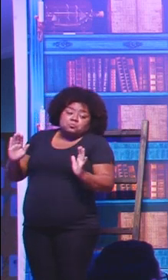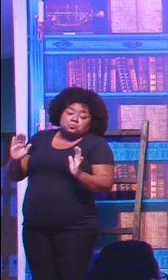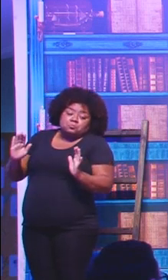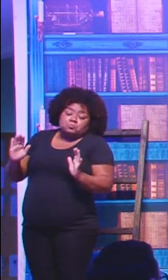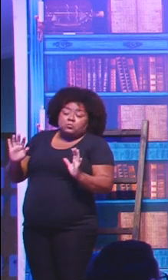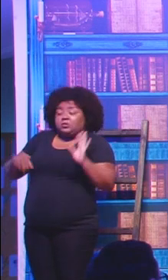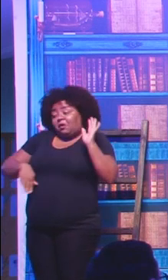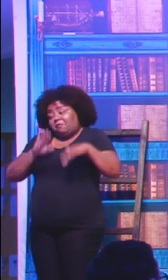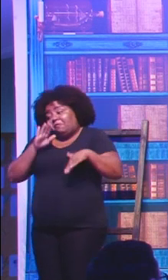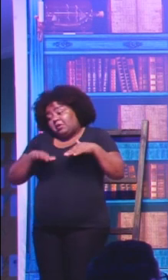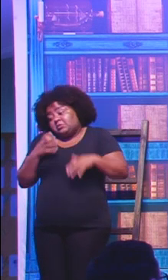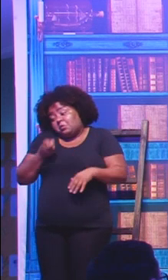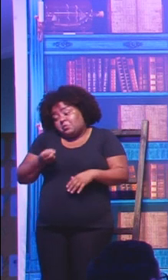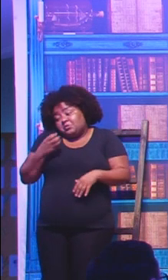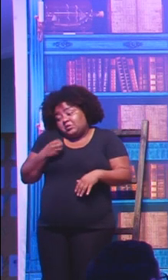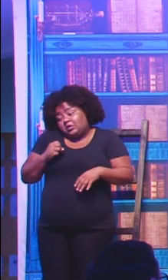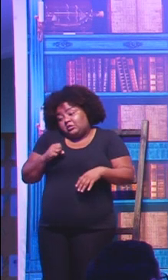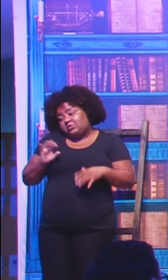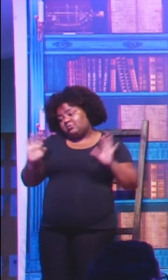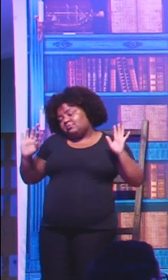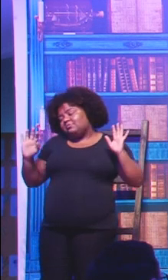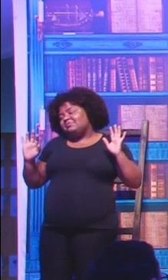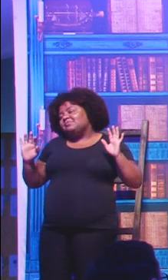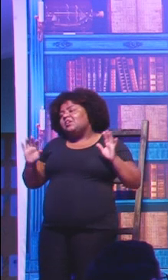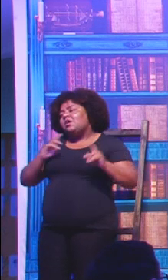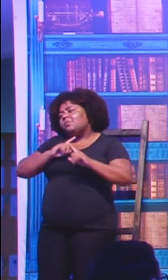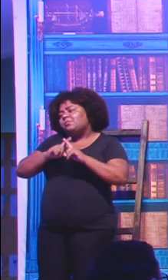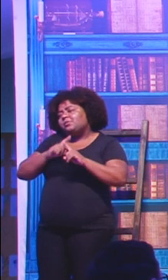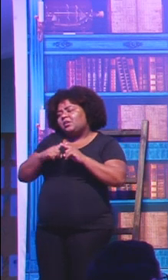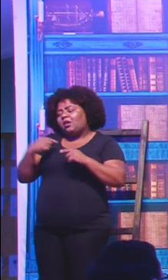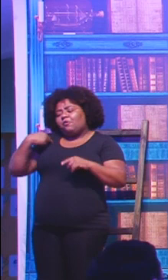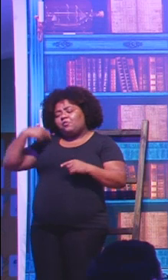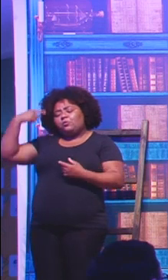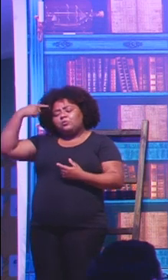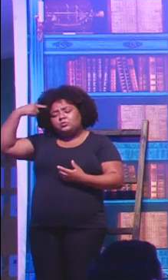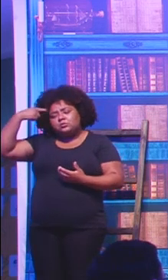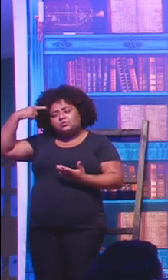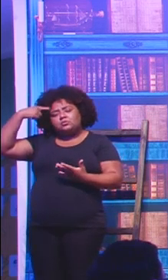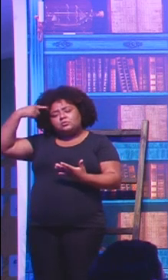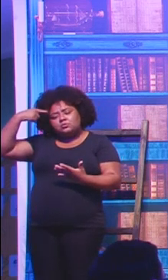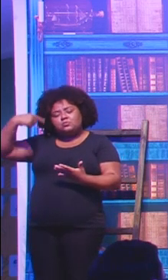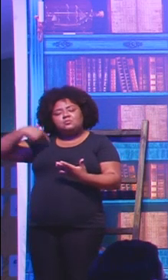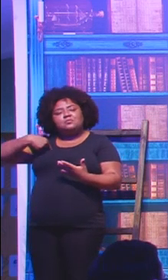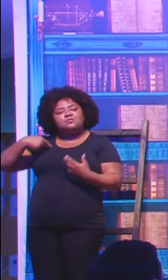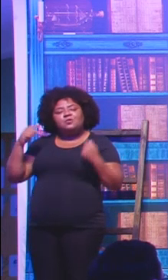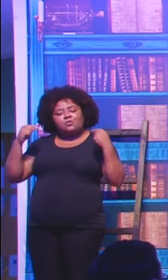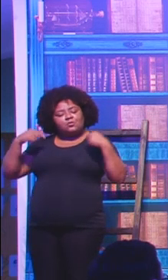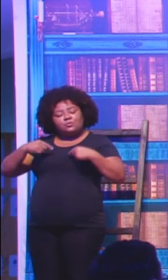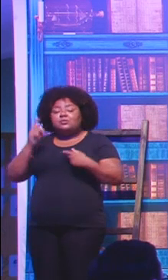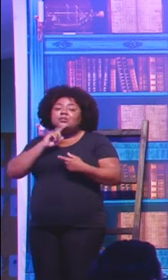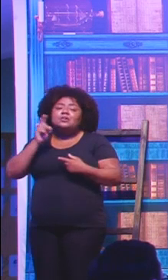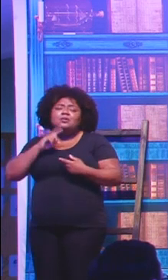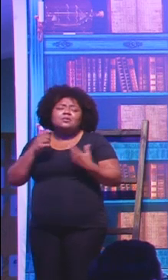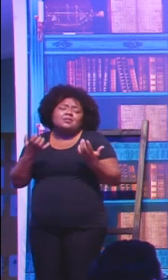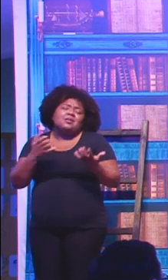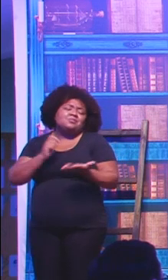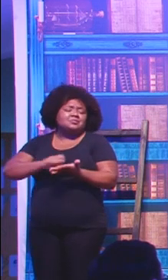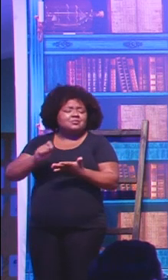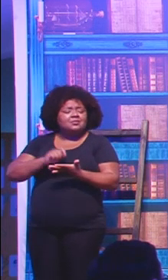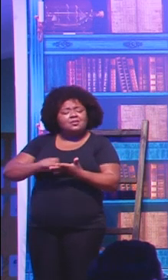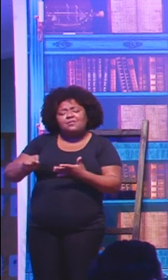eu tenha me aposentado, né? Porque aí eu não vivo me cobrando isso. Porque eu quero escrever livre, de